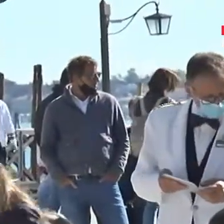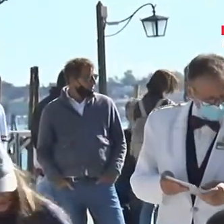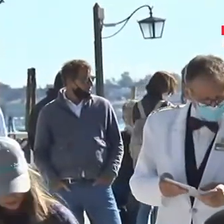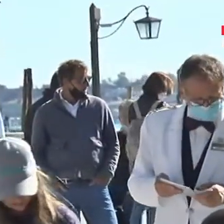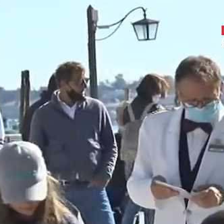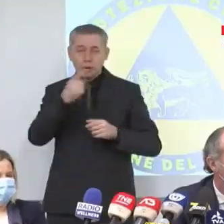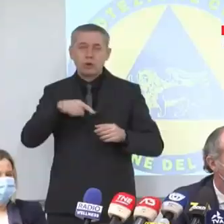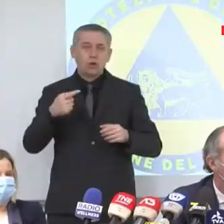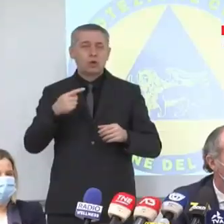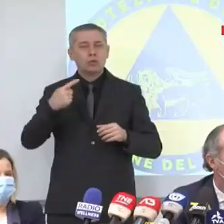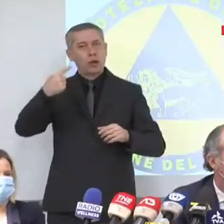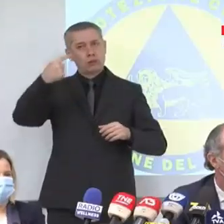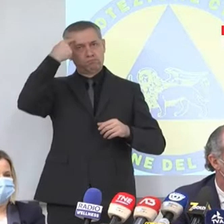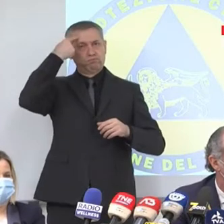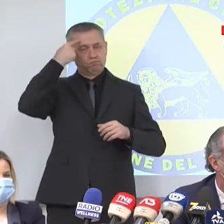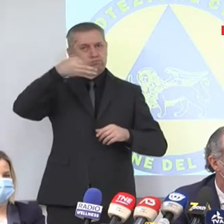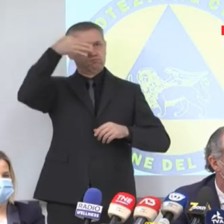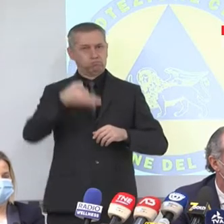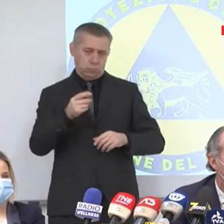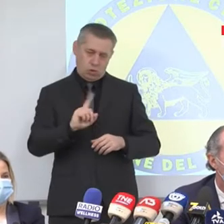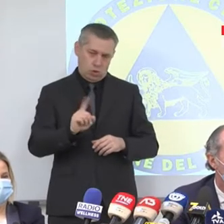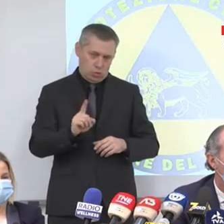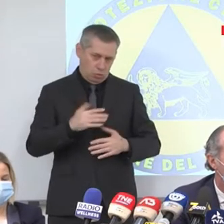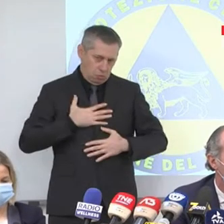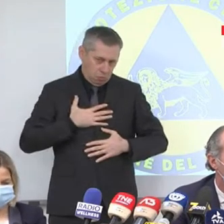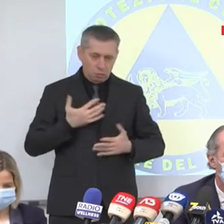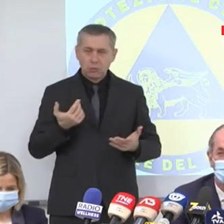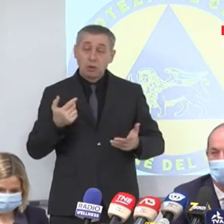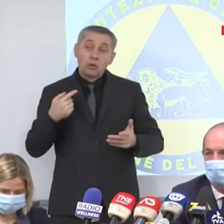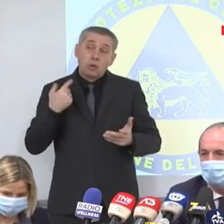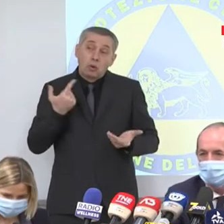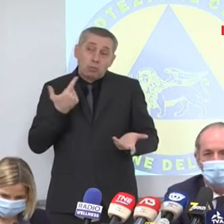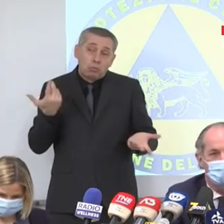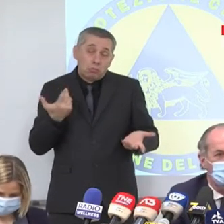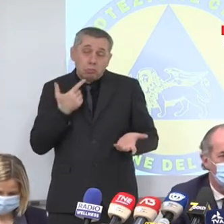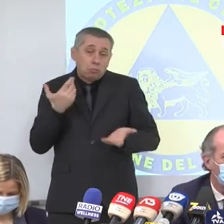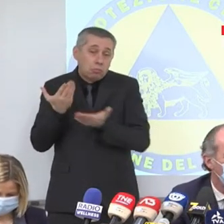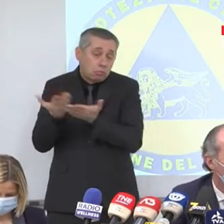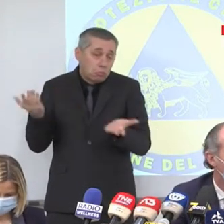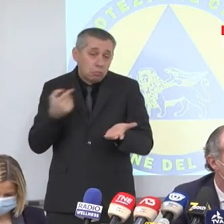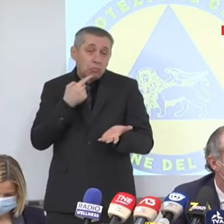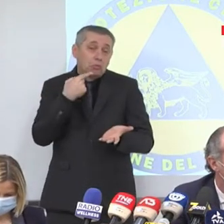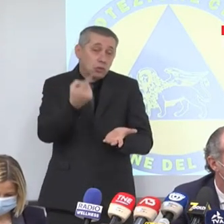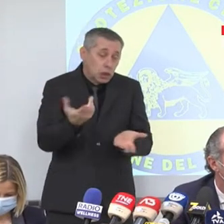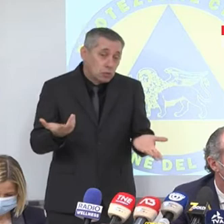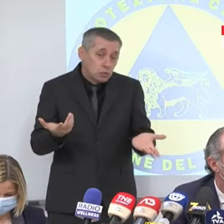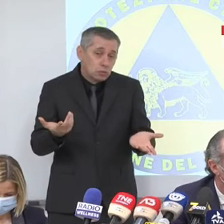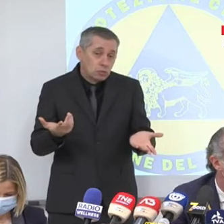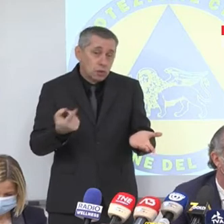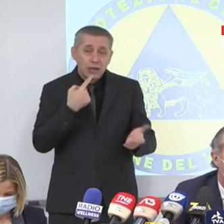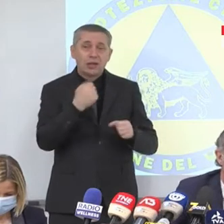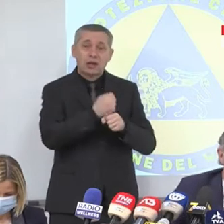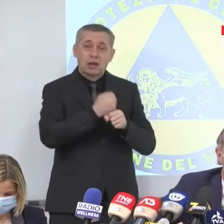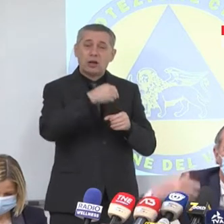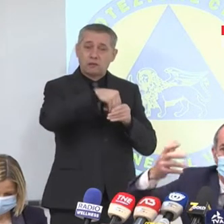troppo complicato. Io ho posto una questione, non mi sembra irrilevante, tanto è vero che i nostri operatori mi hanno detto magari